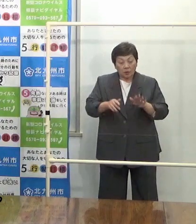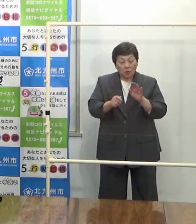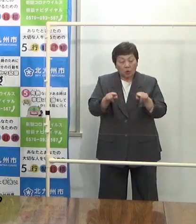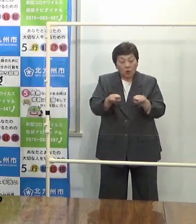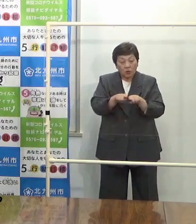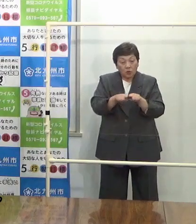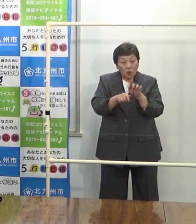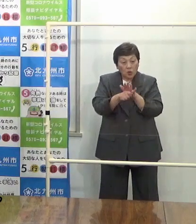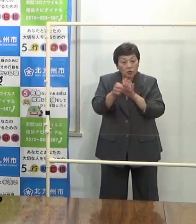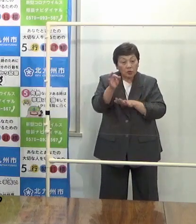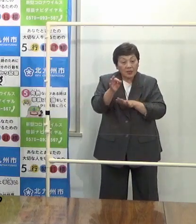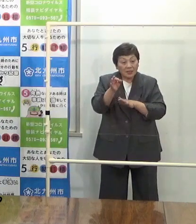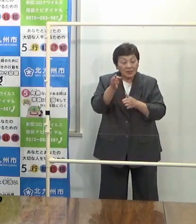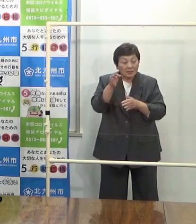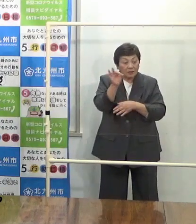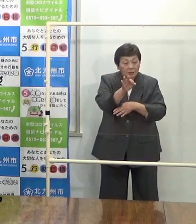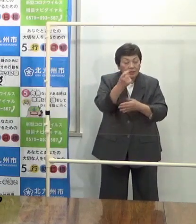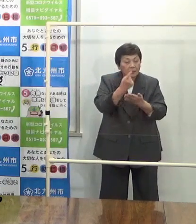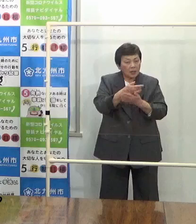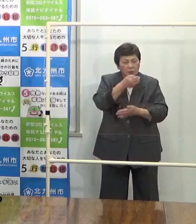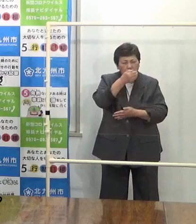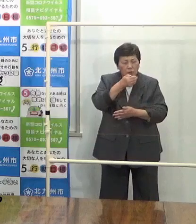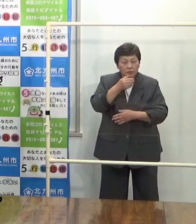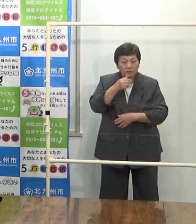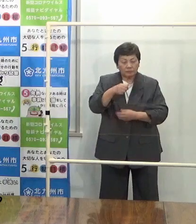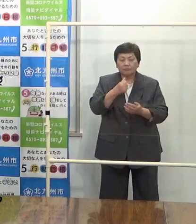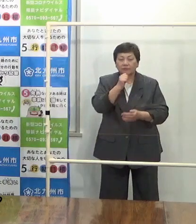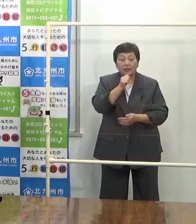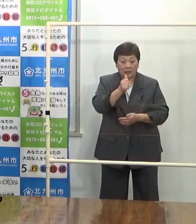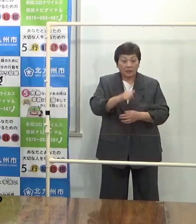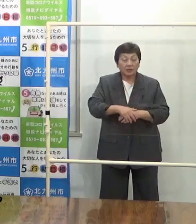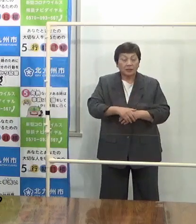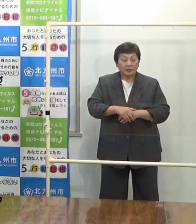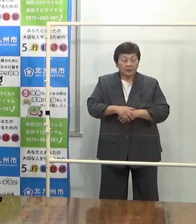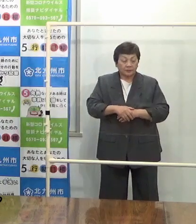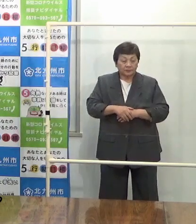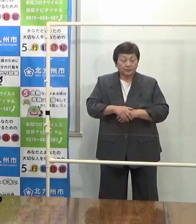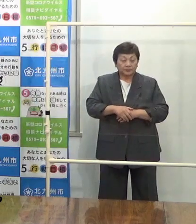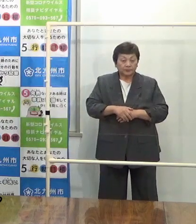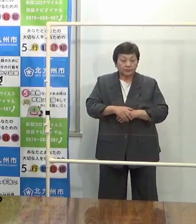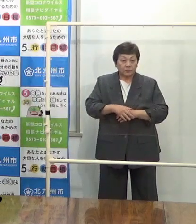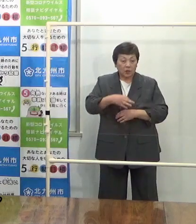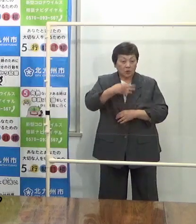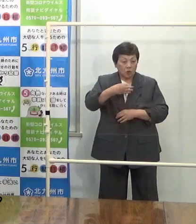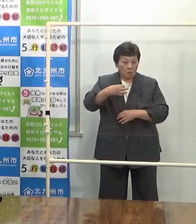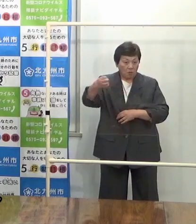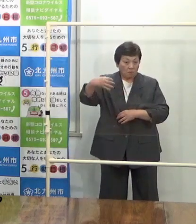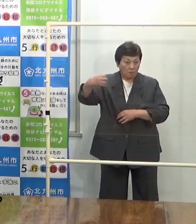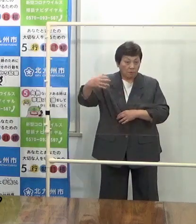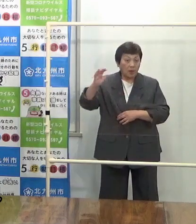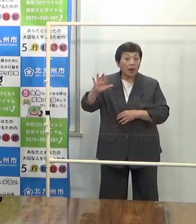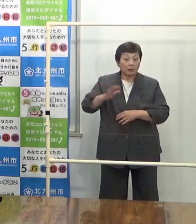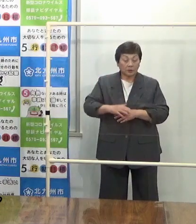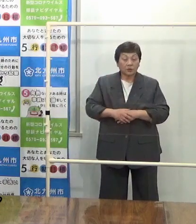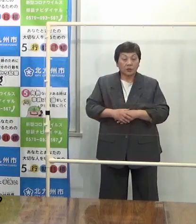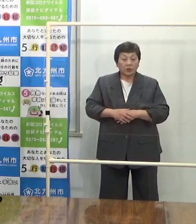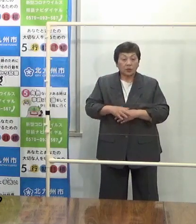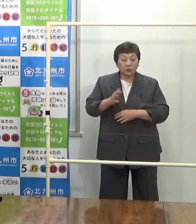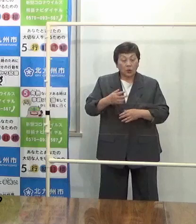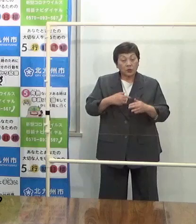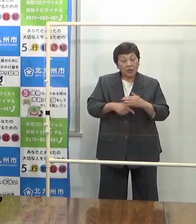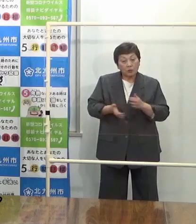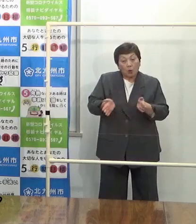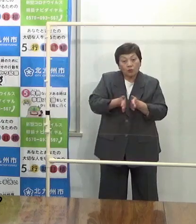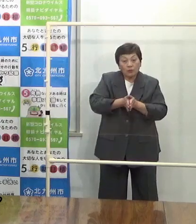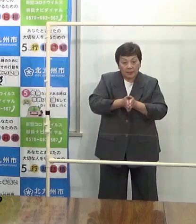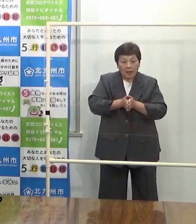支払いということでは、十分な保障がセットになっていないのではないかという声も強いわけでありまして、そうした意味では